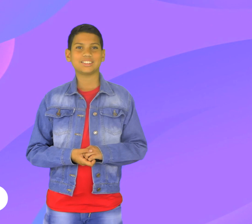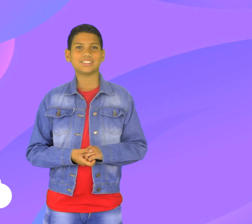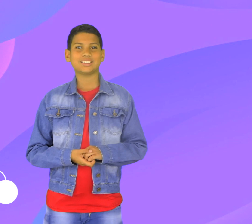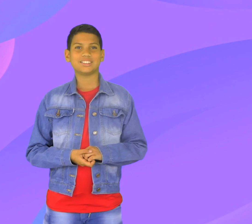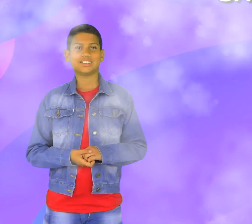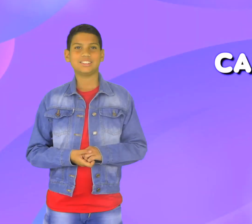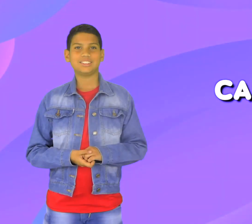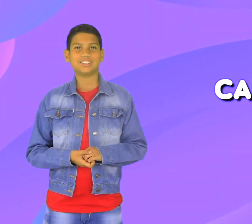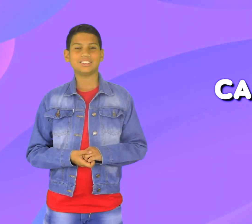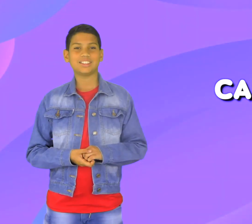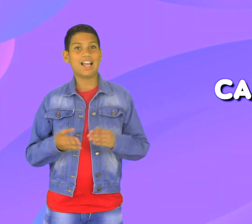Casa.